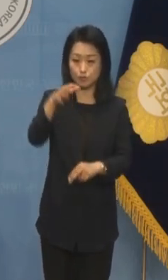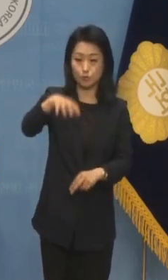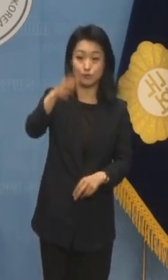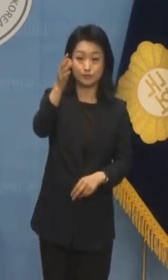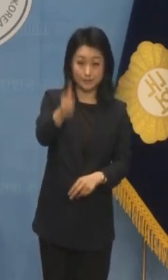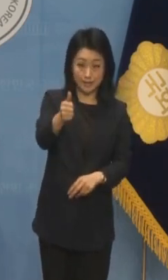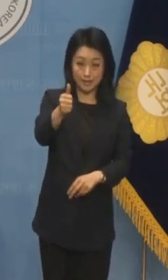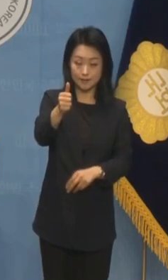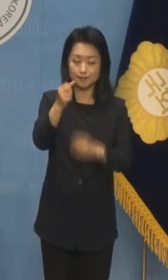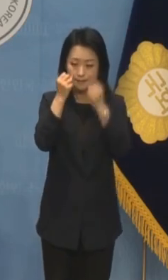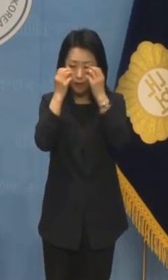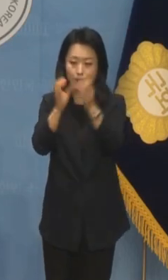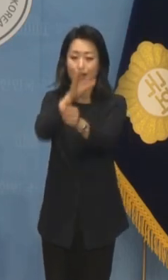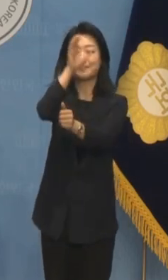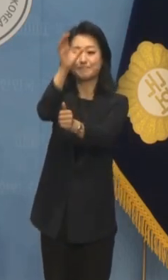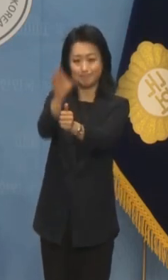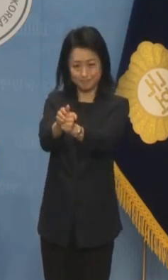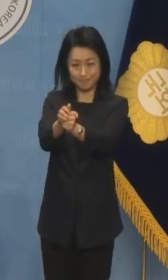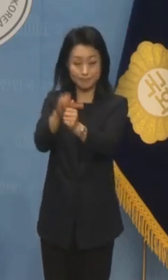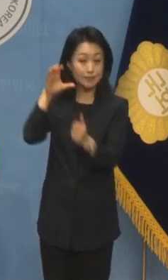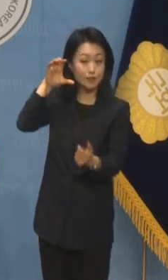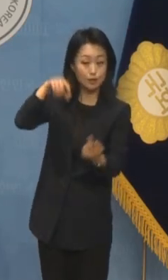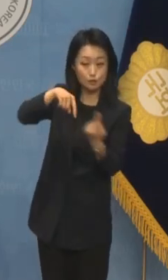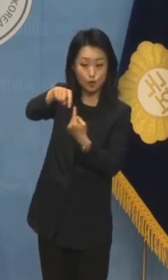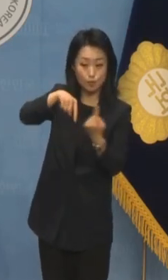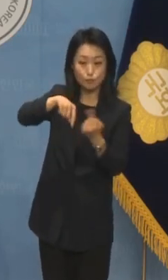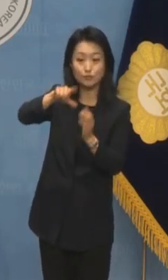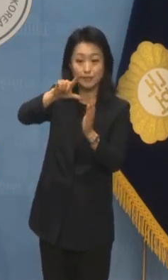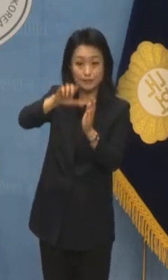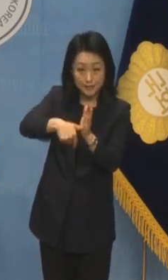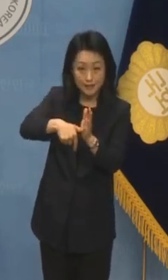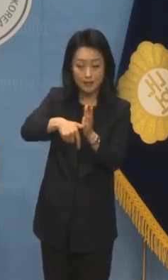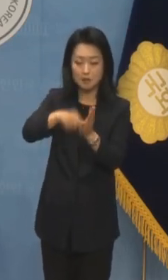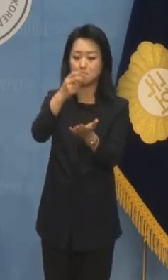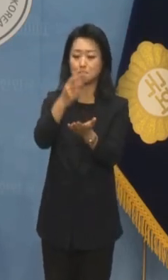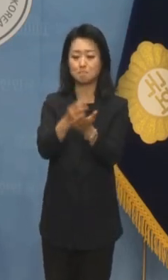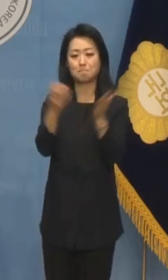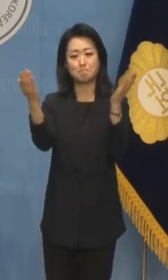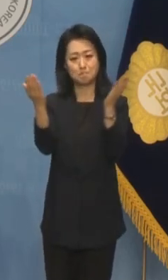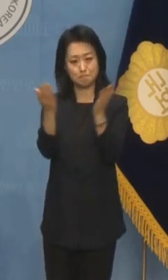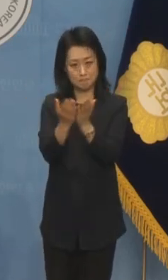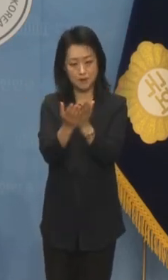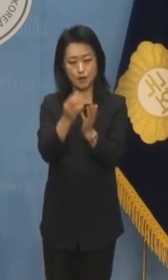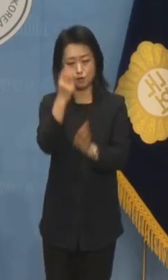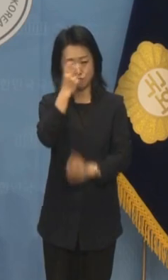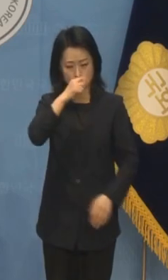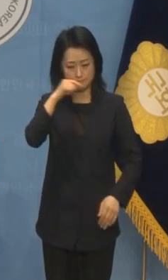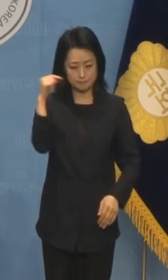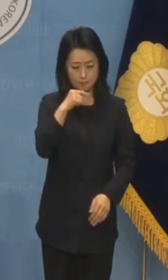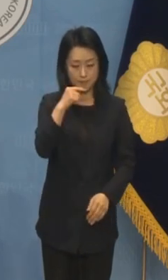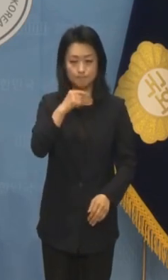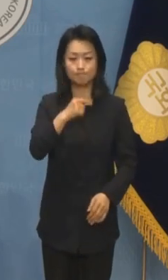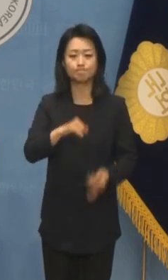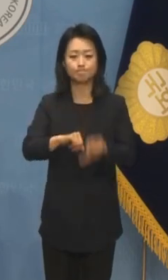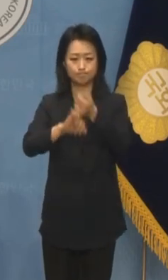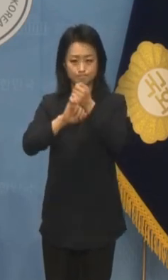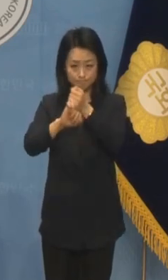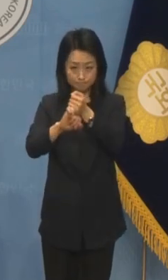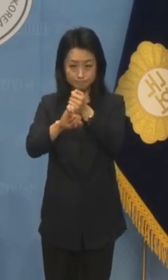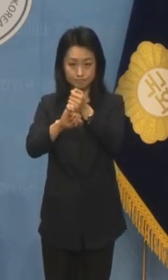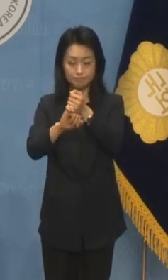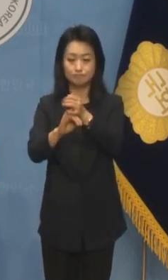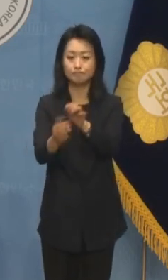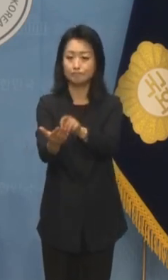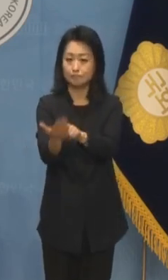임명되었고 공수처장도 청문회 과정에서 법과 원칙에 따라 엄정하게 수사하겠다는 의지를 밝힌